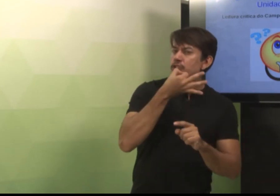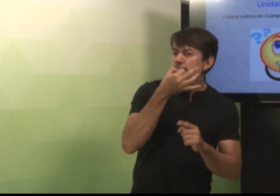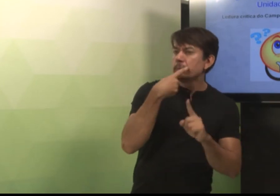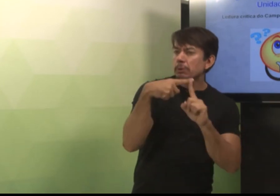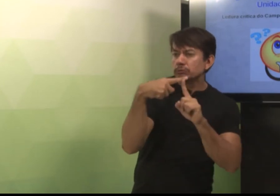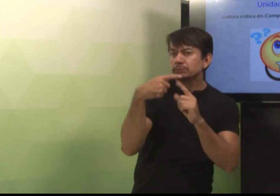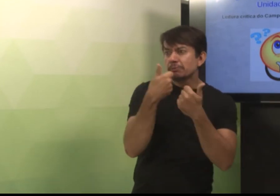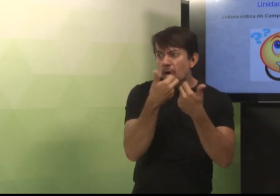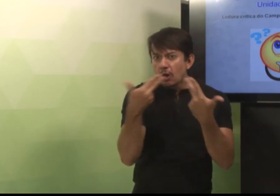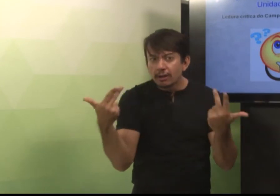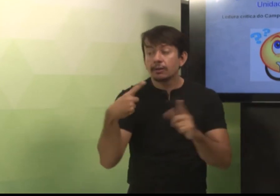leitura